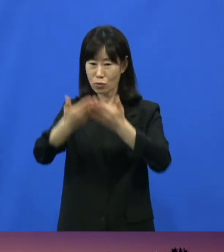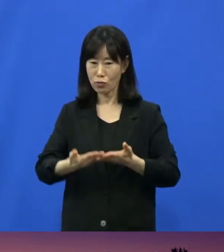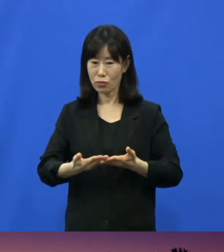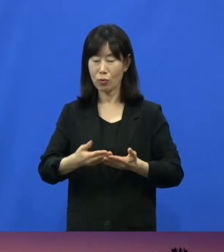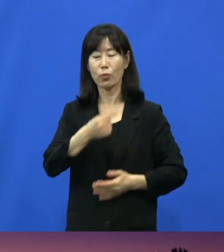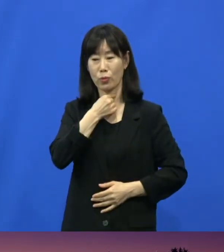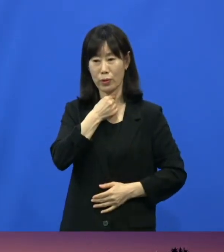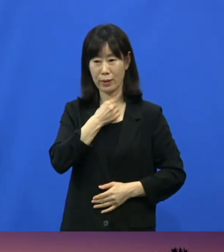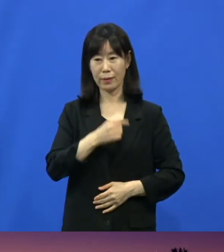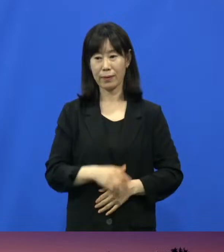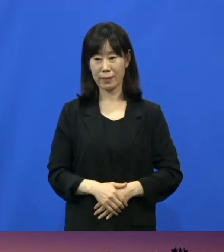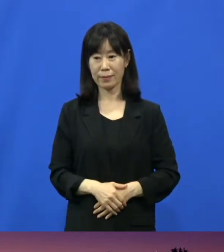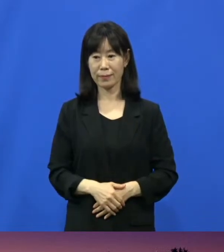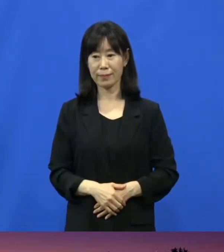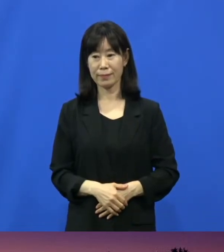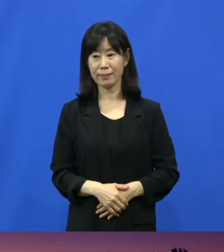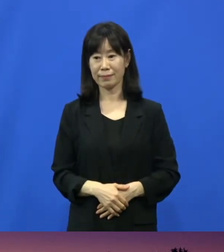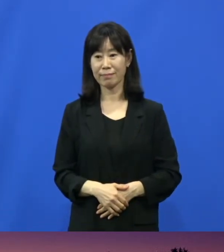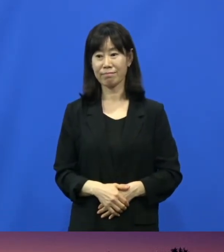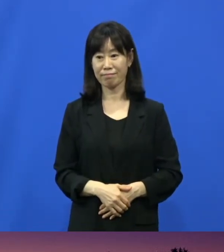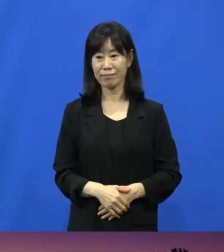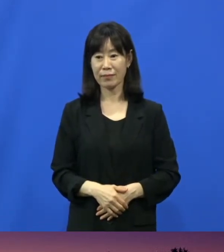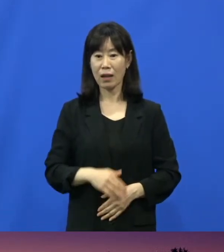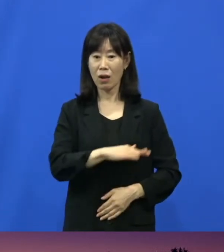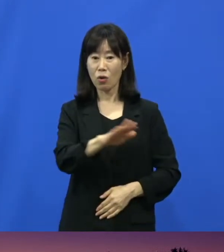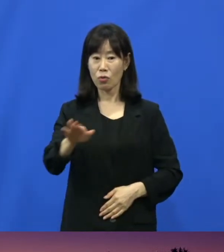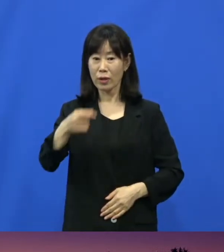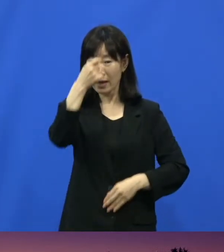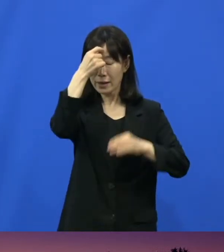여러분, 기도를 하는데 하나님께 닥달하면 안 돼요.